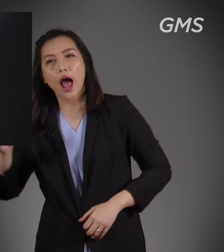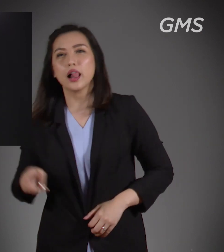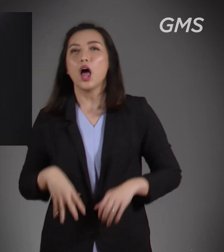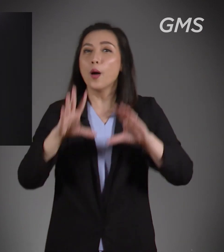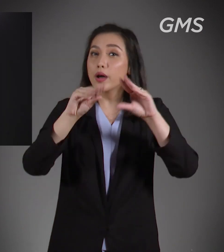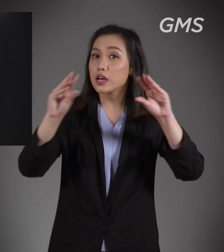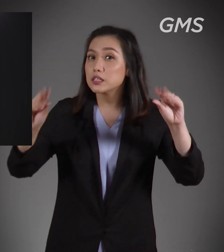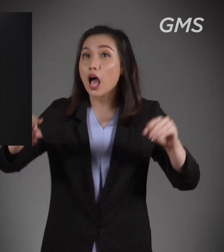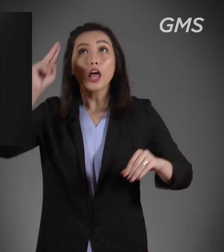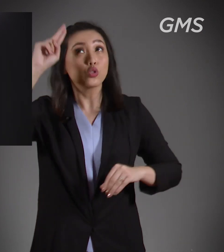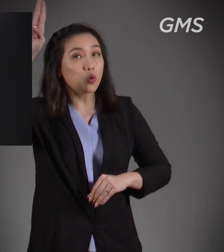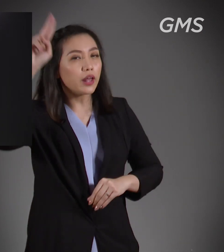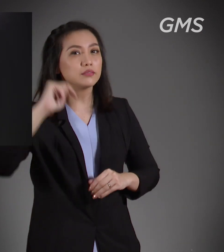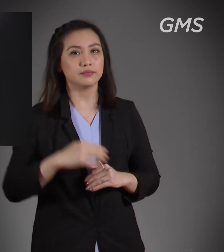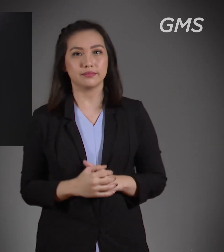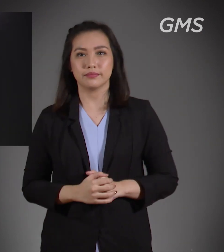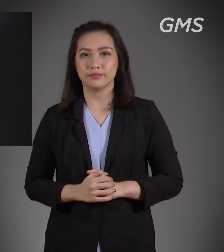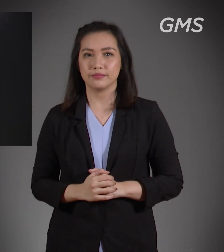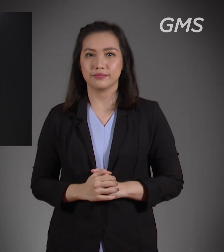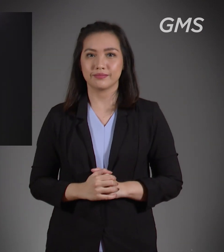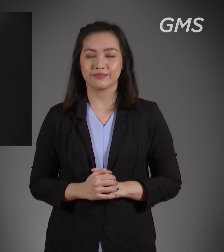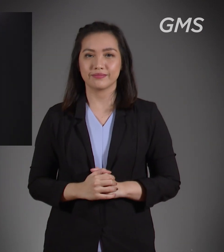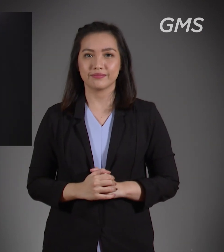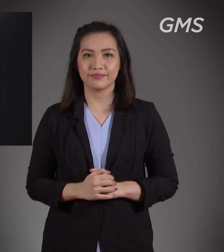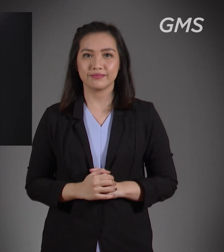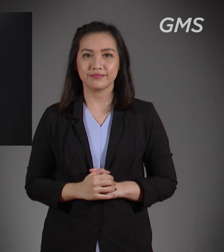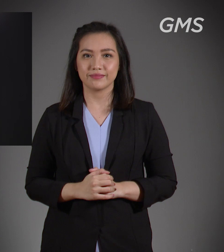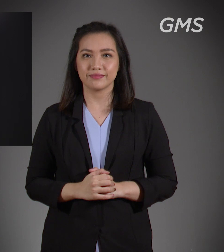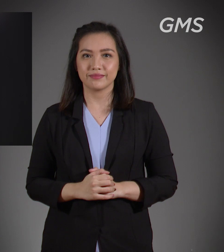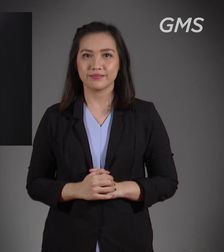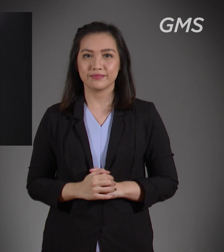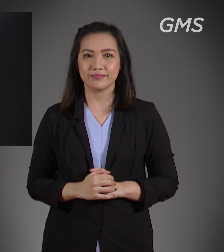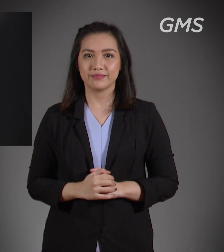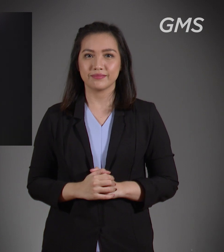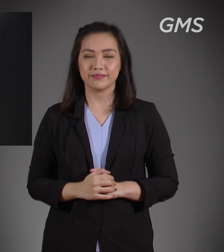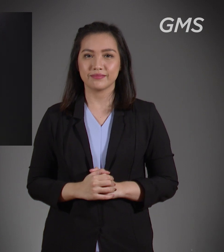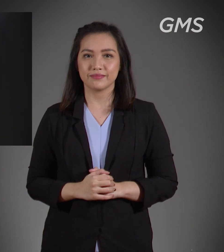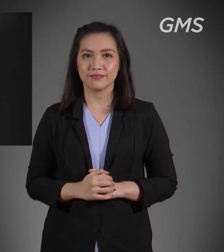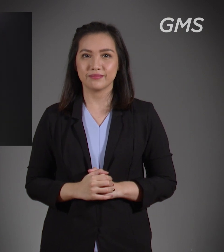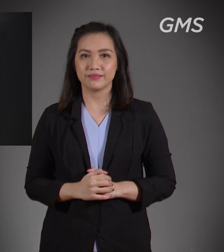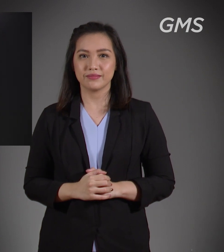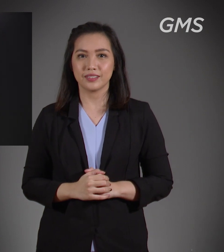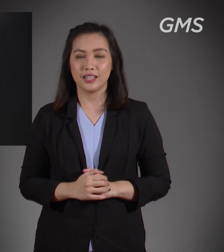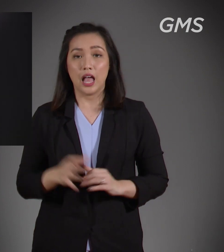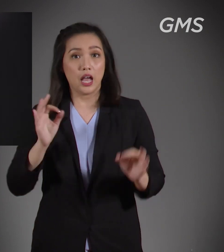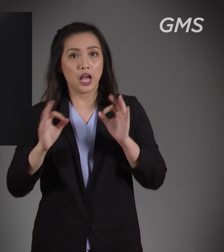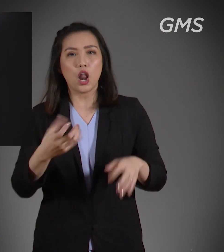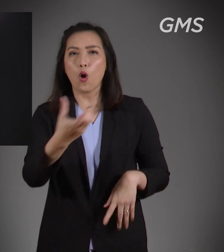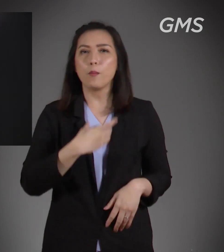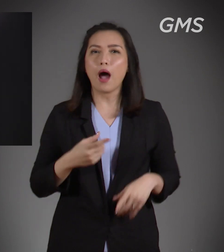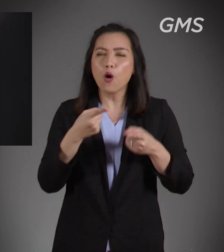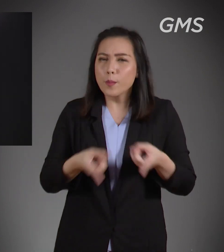bisa bayangkan kalau Rehabeam mau nikah nih di gereja. Dia jalankan konseling apa itu hanya karena harus. Tapi dia gak pernah